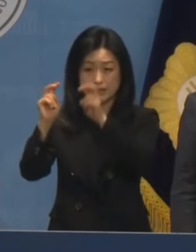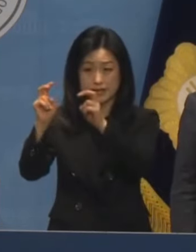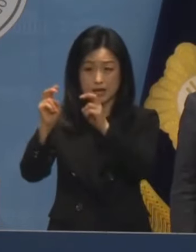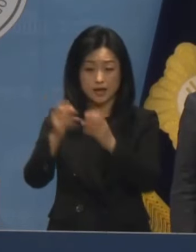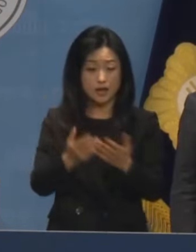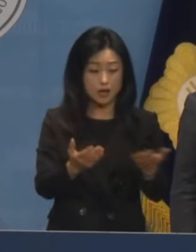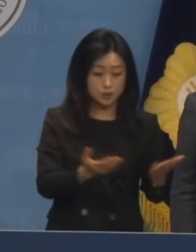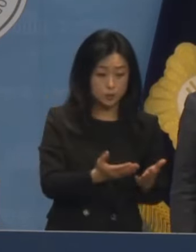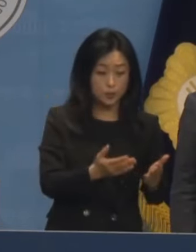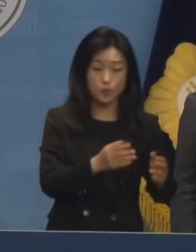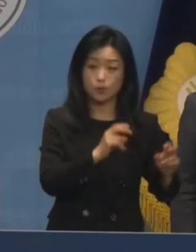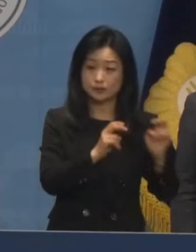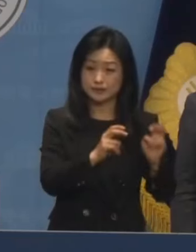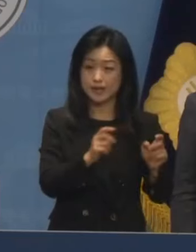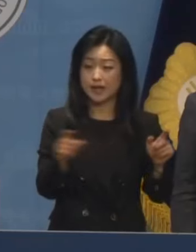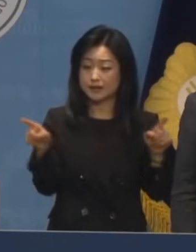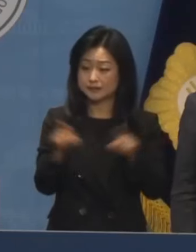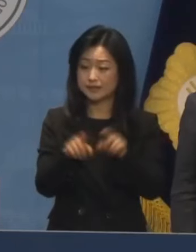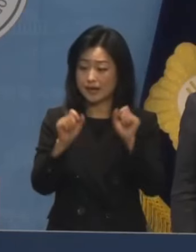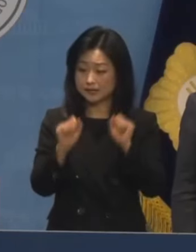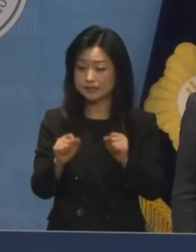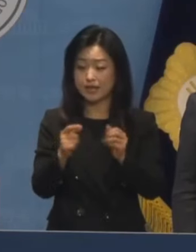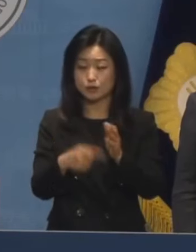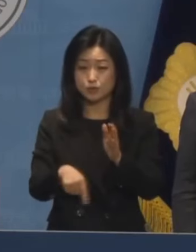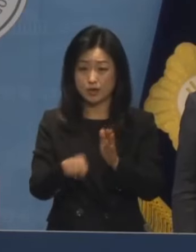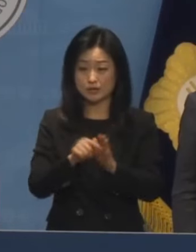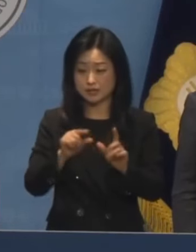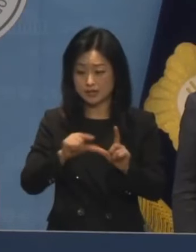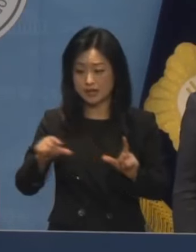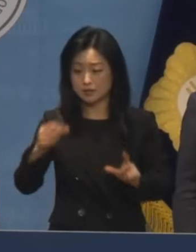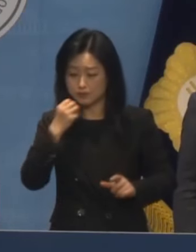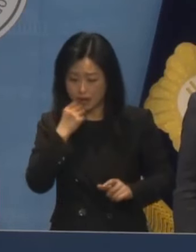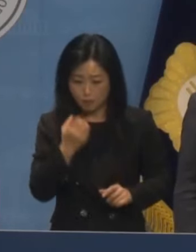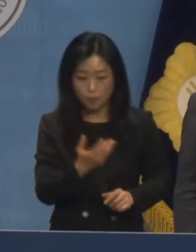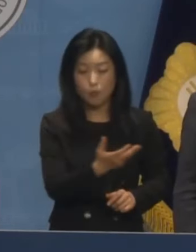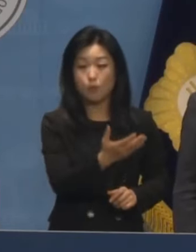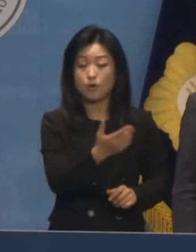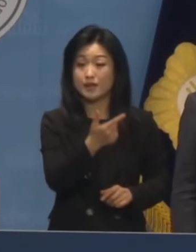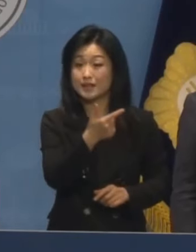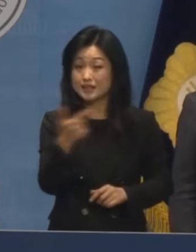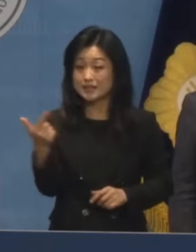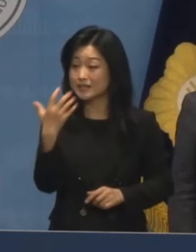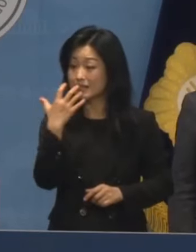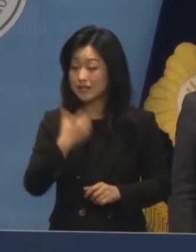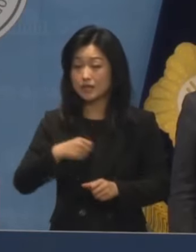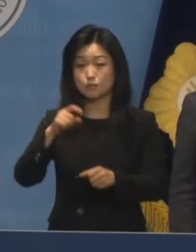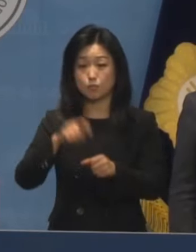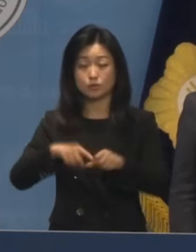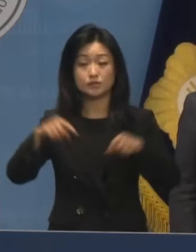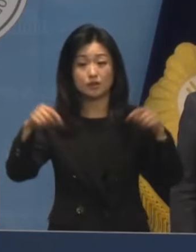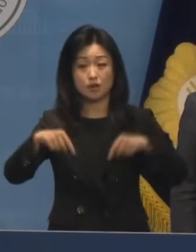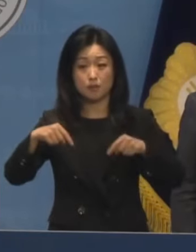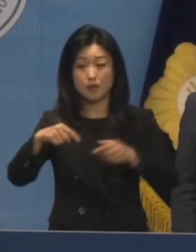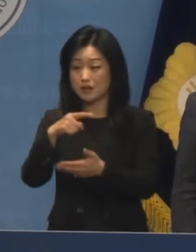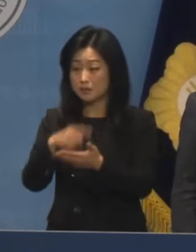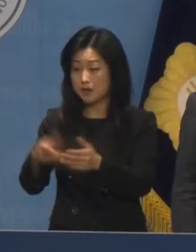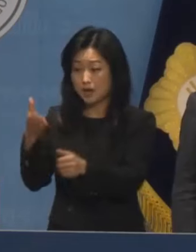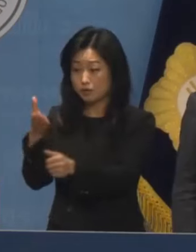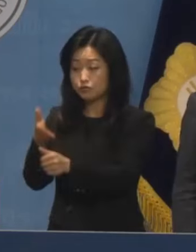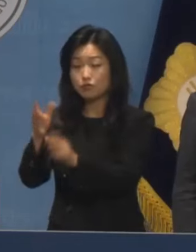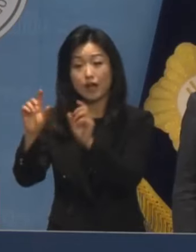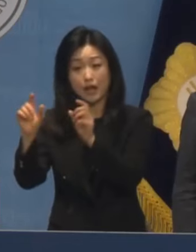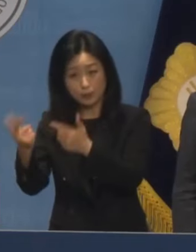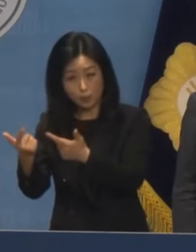노사 상생을 위해서 일부를 양보하고 더 큰 거를 얻기 위한 이런 협의는 회사에 손해를 기치는 것이